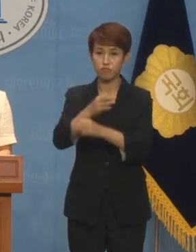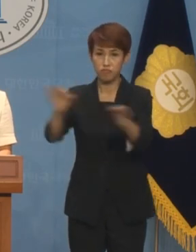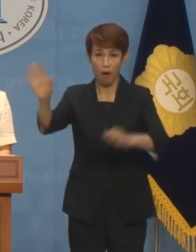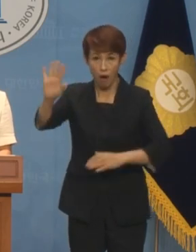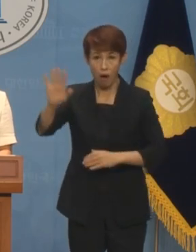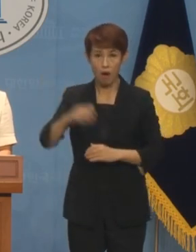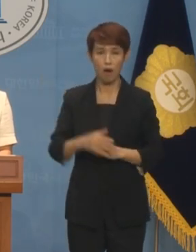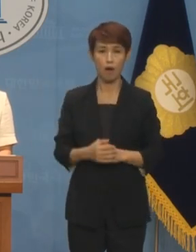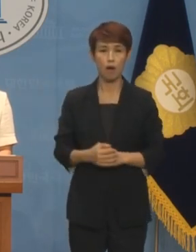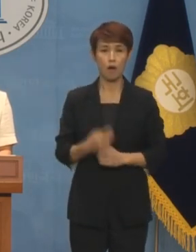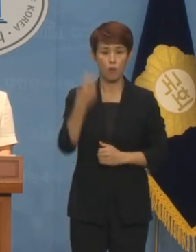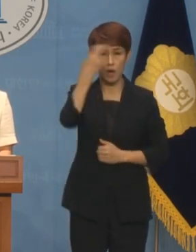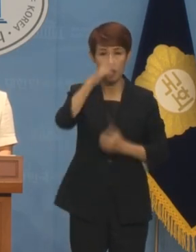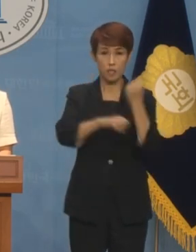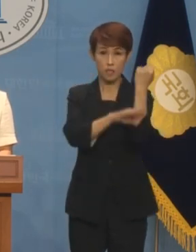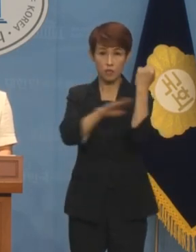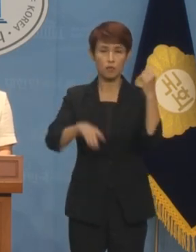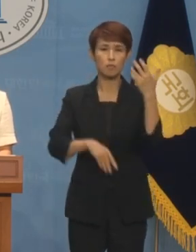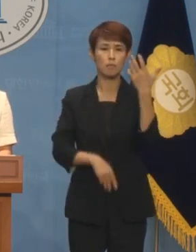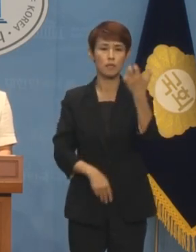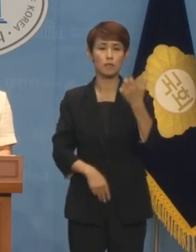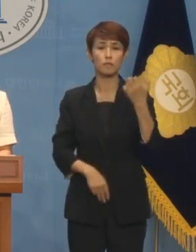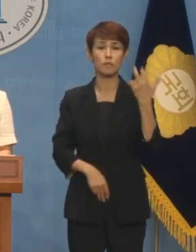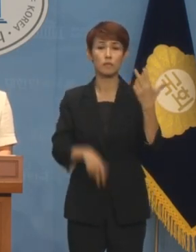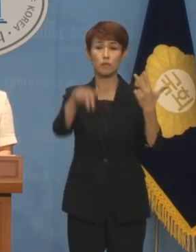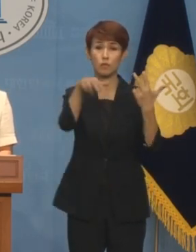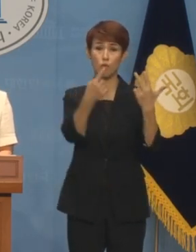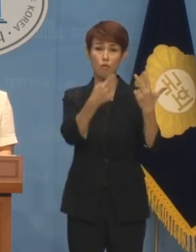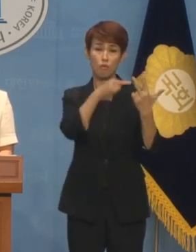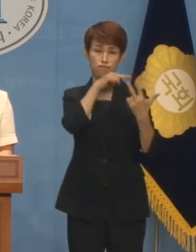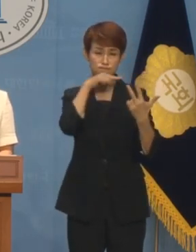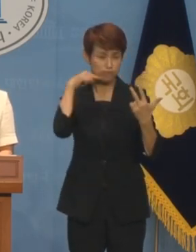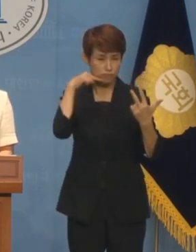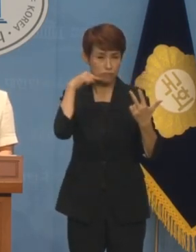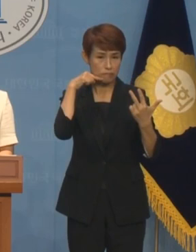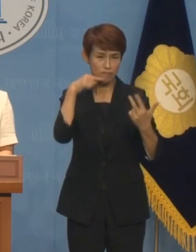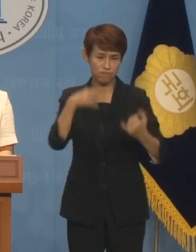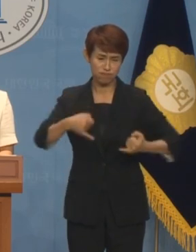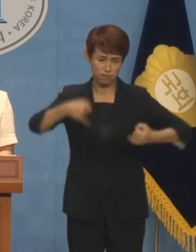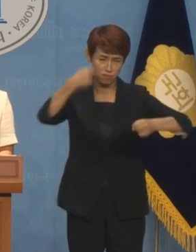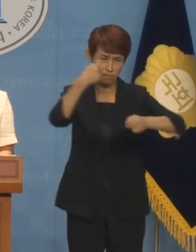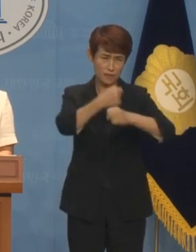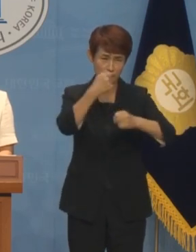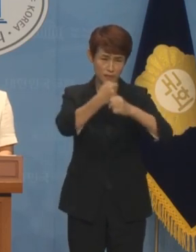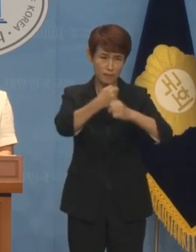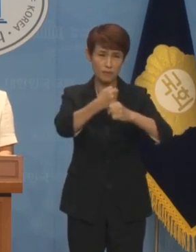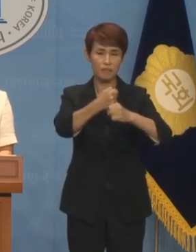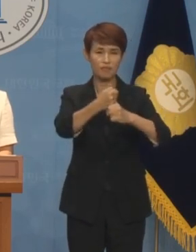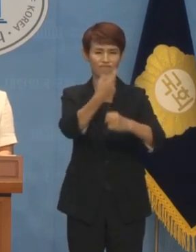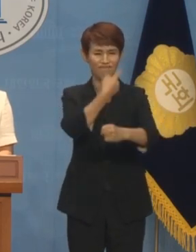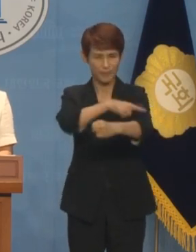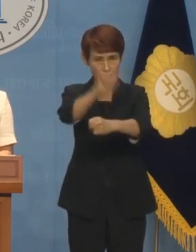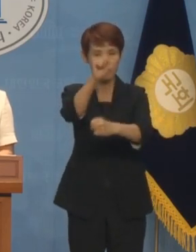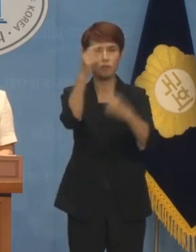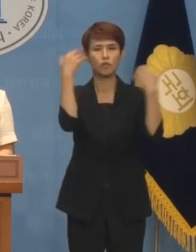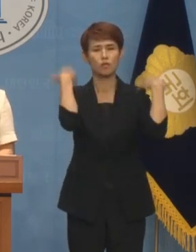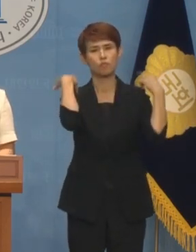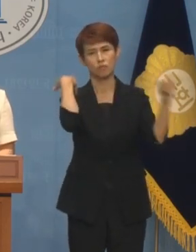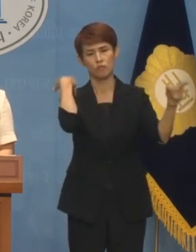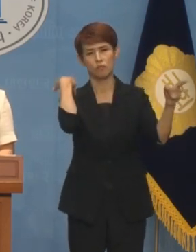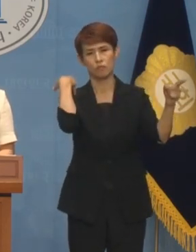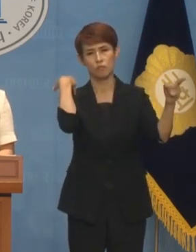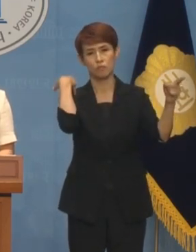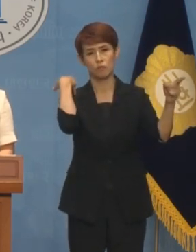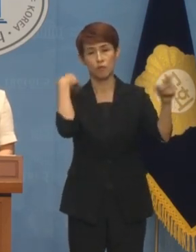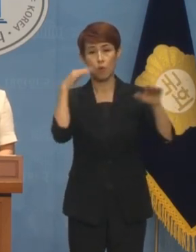수지 기준 87조 원의 대규모 적자를 만든 역대급 재정 무능 정부입니다.